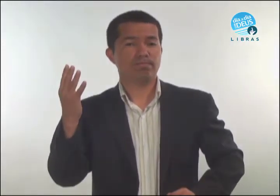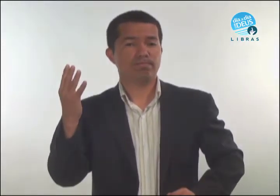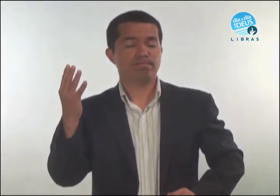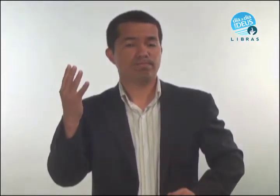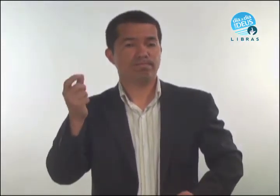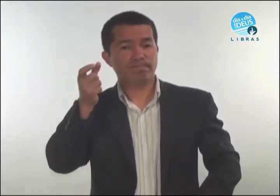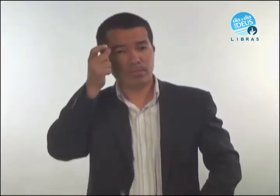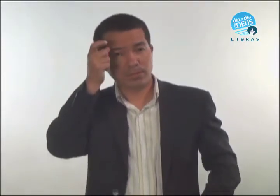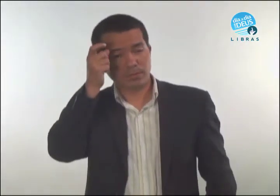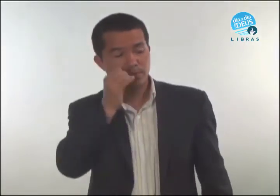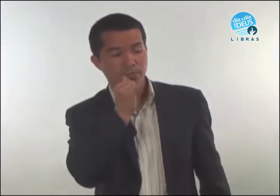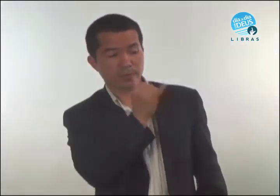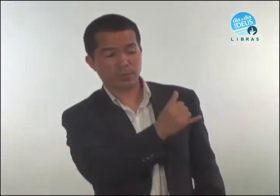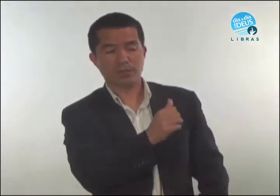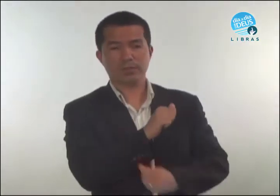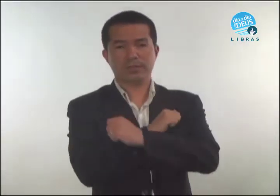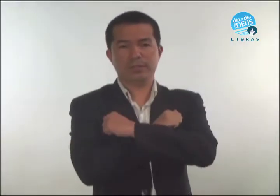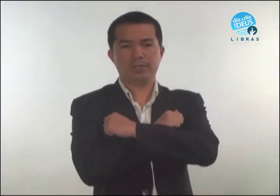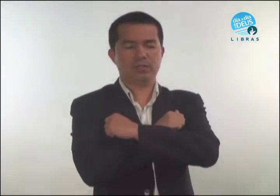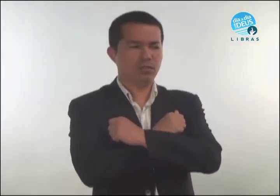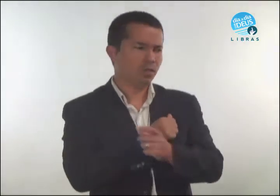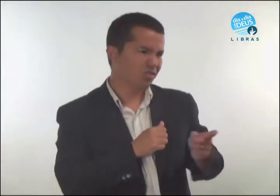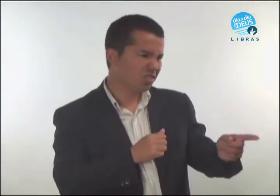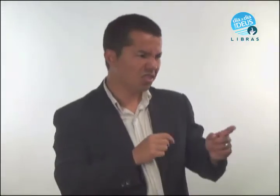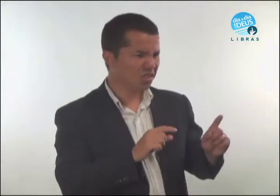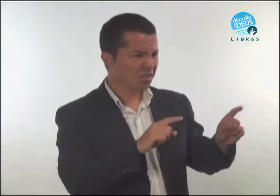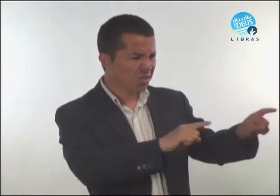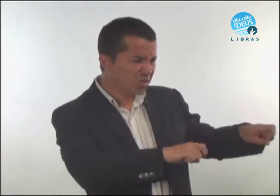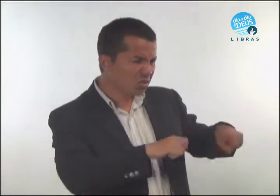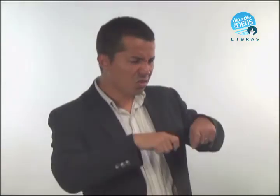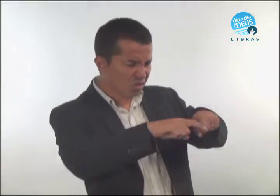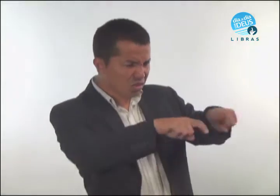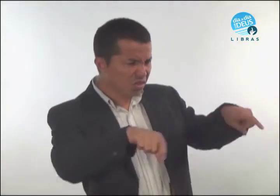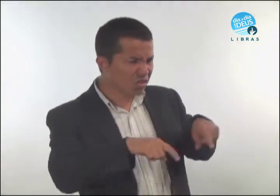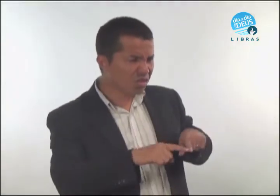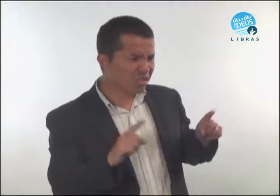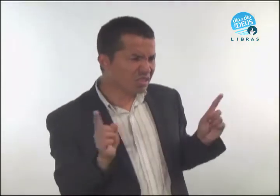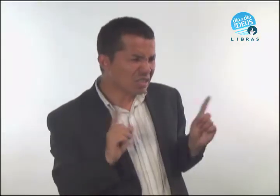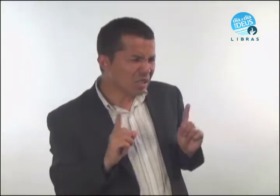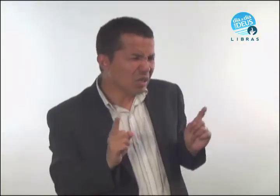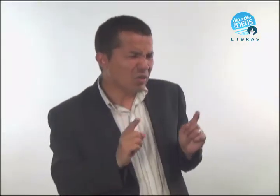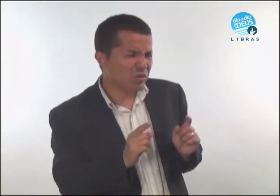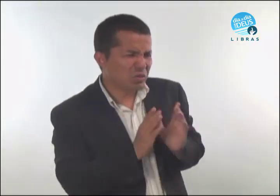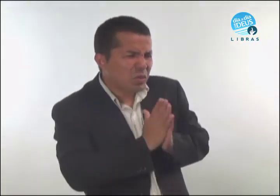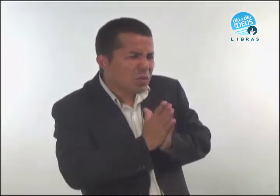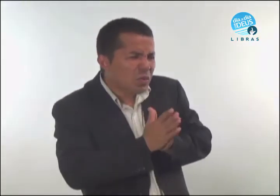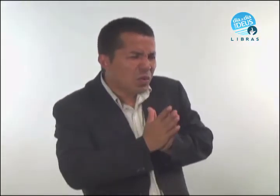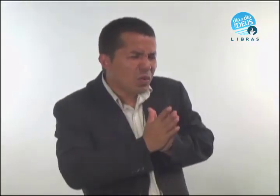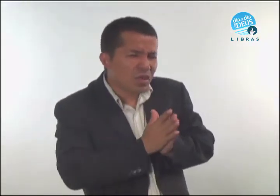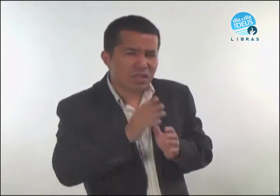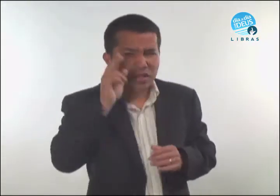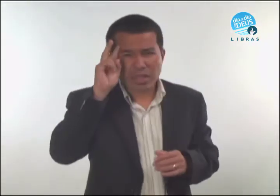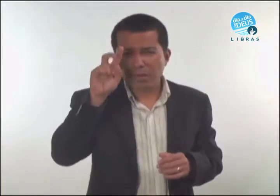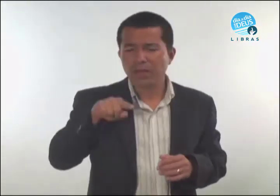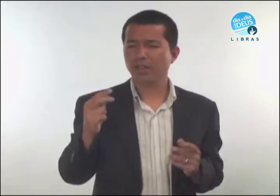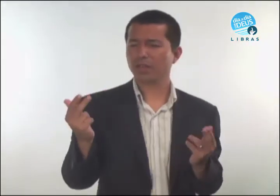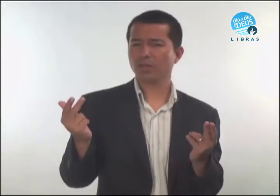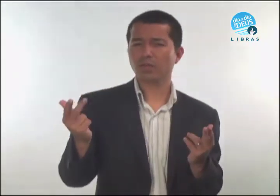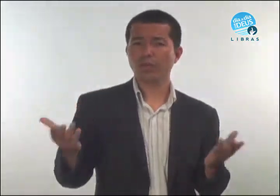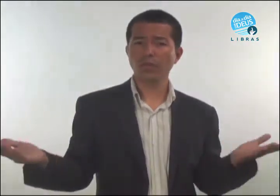diz: toda a vida é muito. Por que você não separa um pedaço da tua vida e transforma esse pedaço